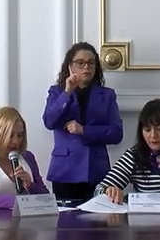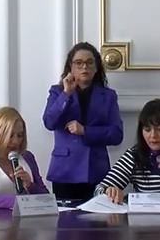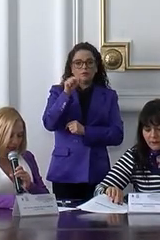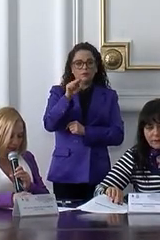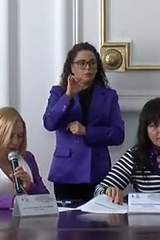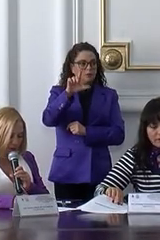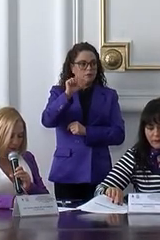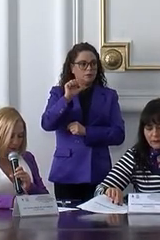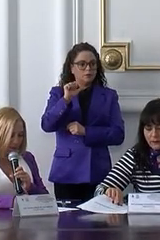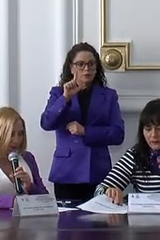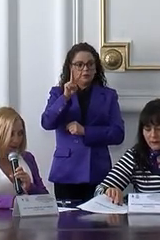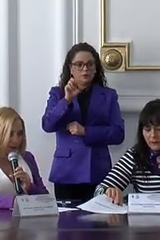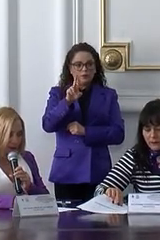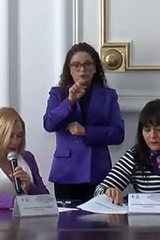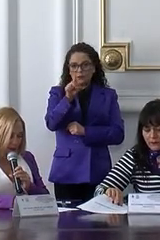Gisela Álvarez Camacho.